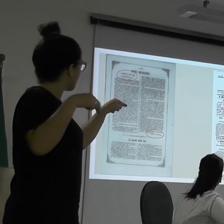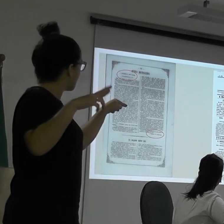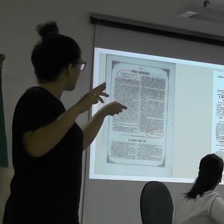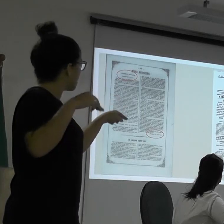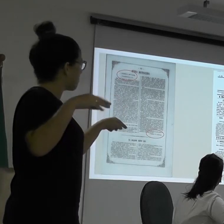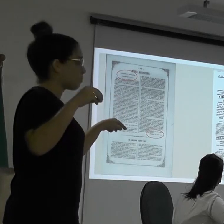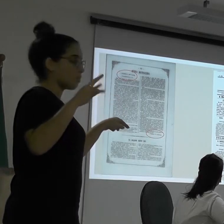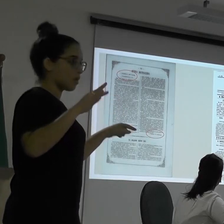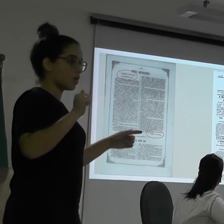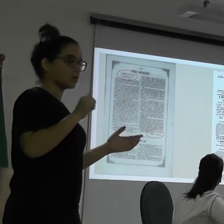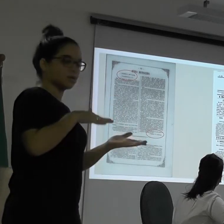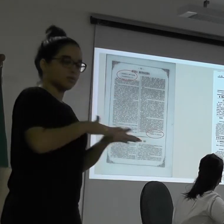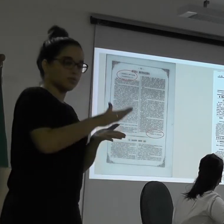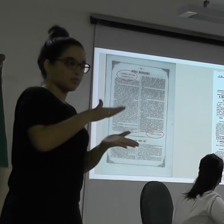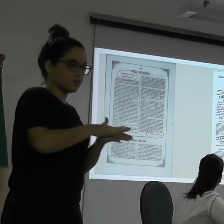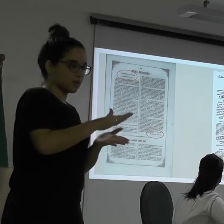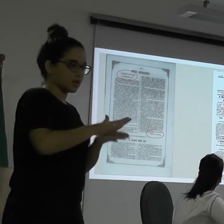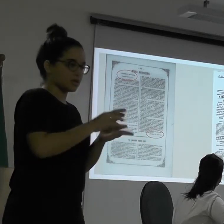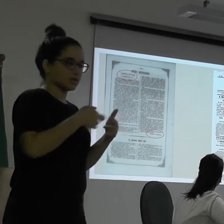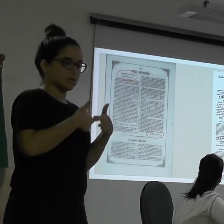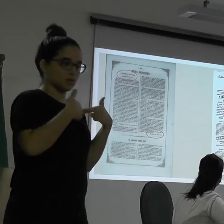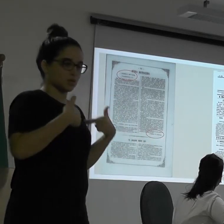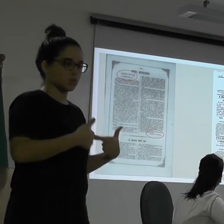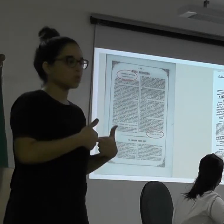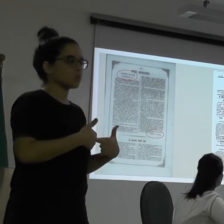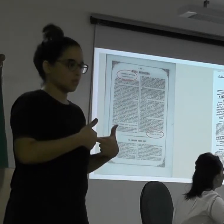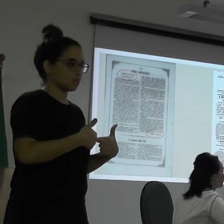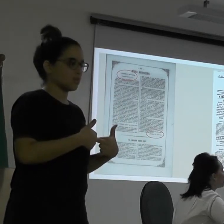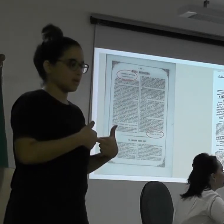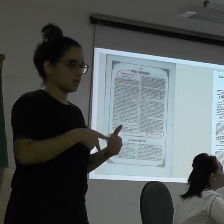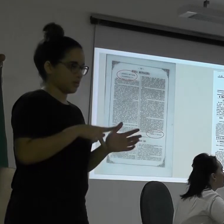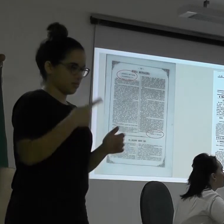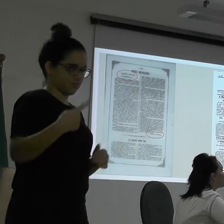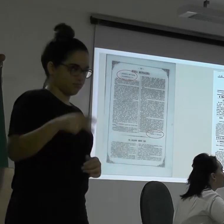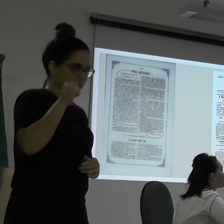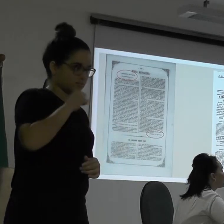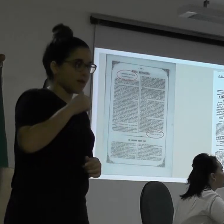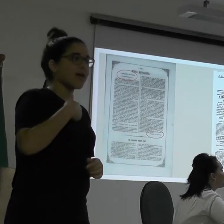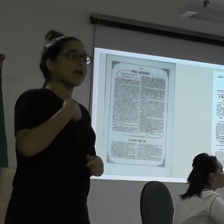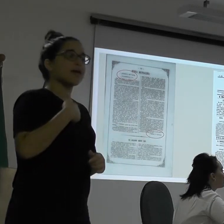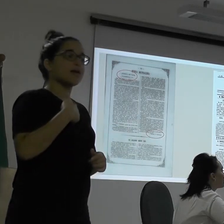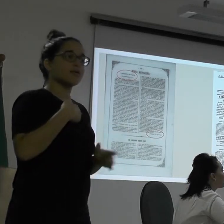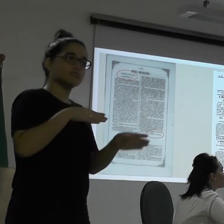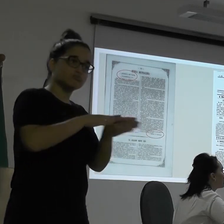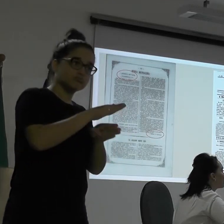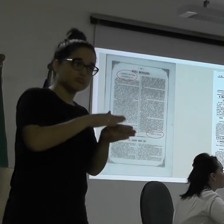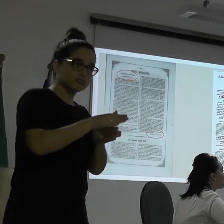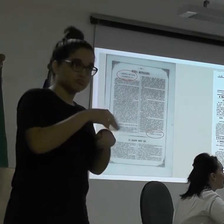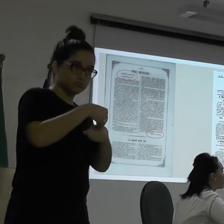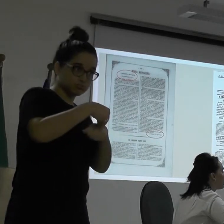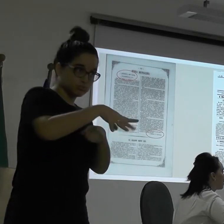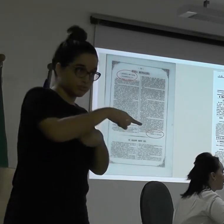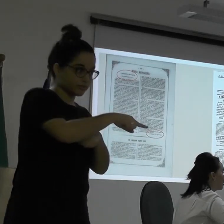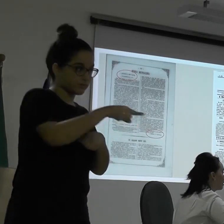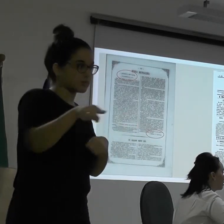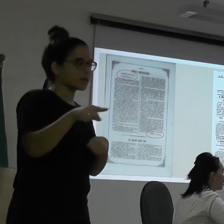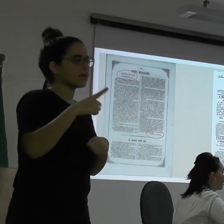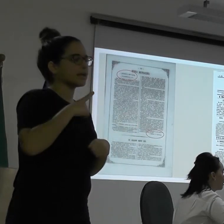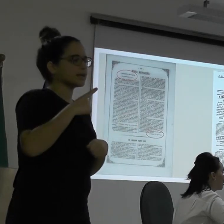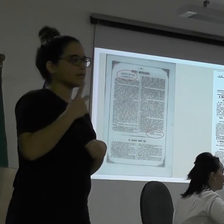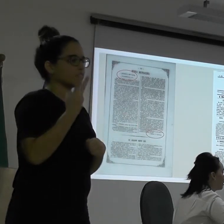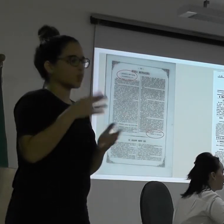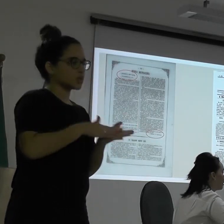do romance em folhetim, Dona Narcisa de Vilar. Eu recomendo, o romance teve 2 edições pela